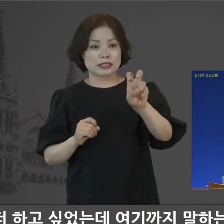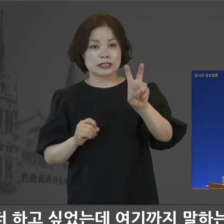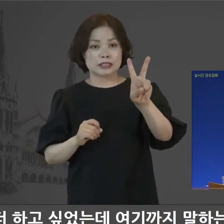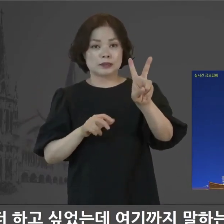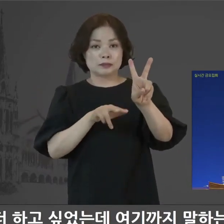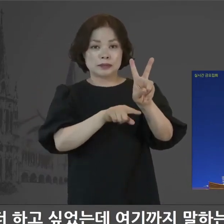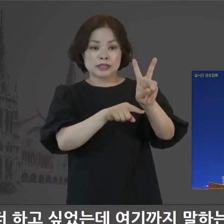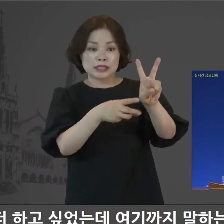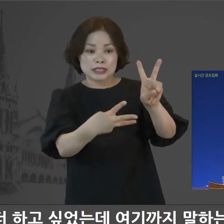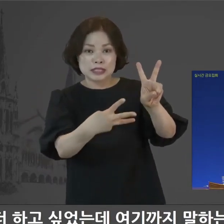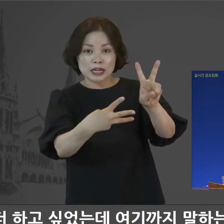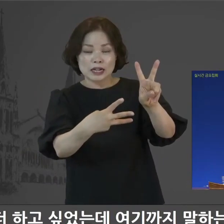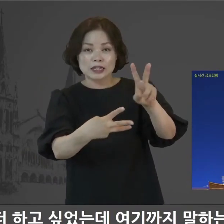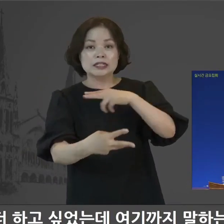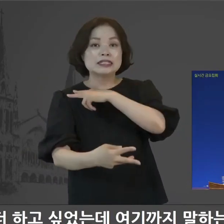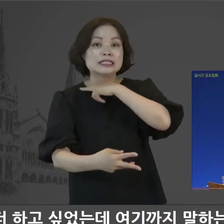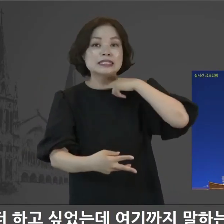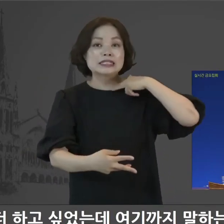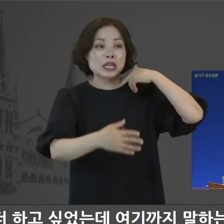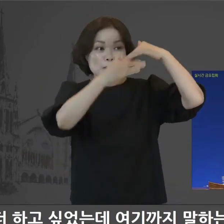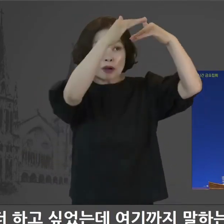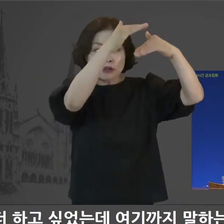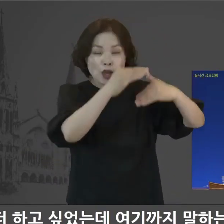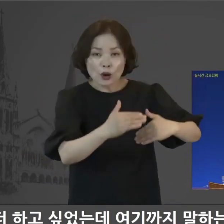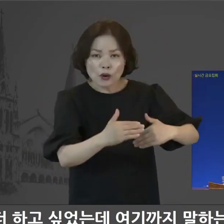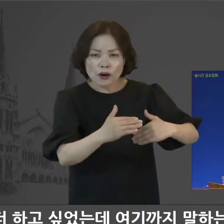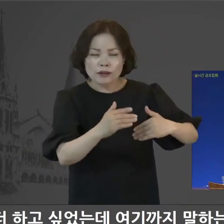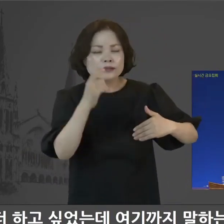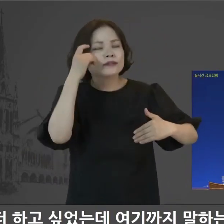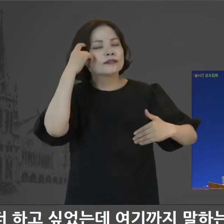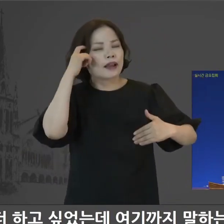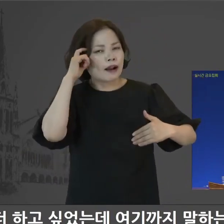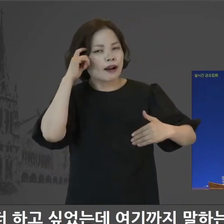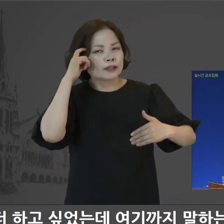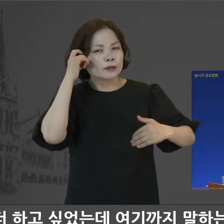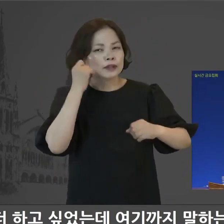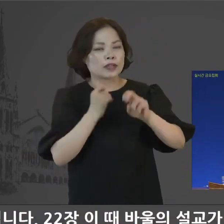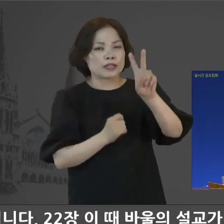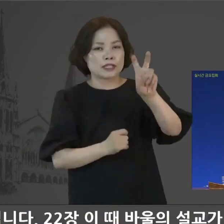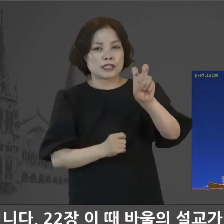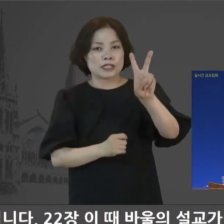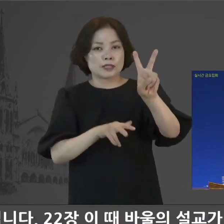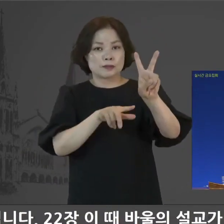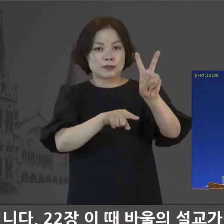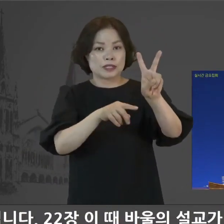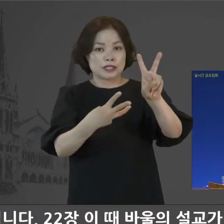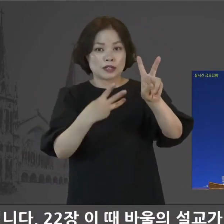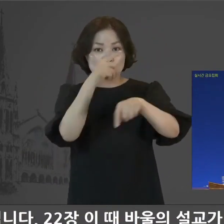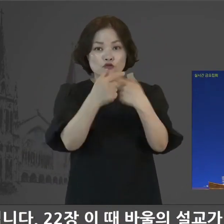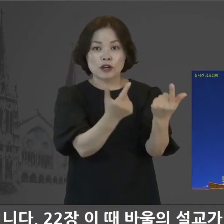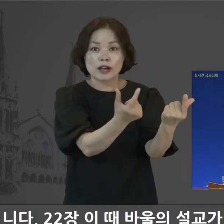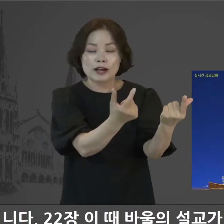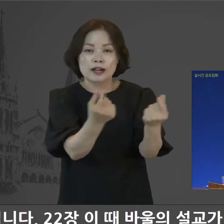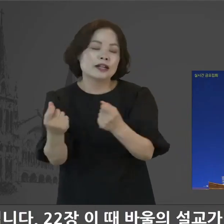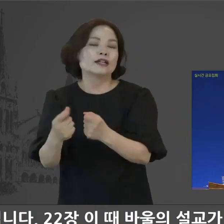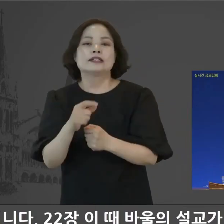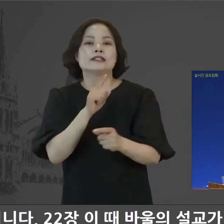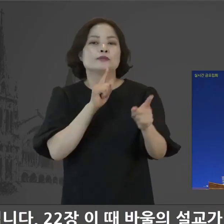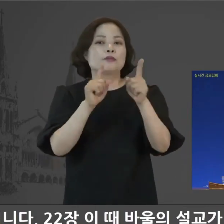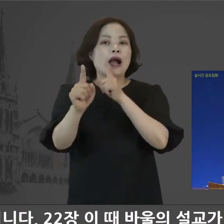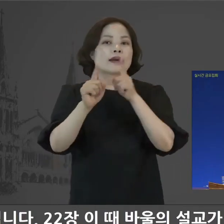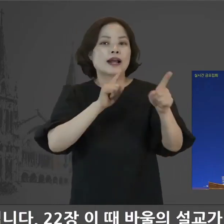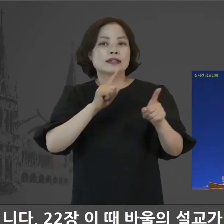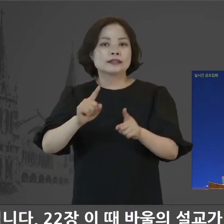22절 같이 아까 스데반 본문 읽은 거하고 연상하시면서 22절 읽어보십시다. 시작. 이